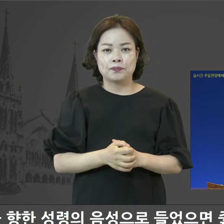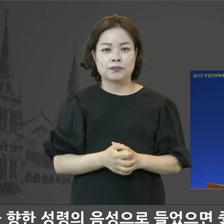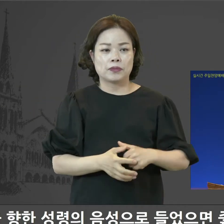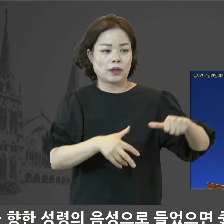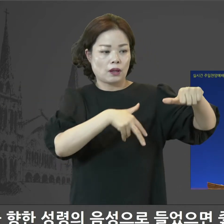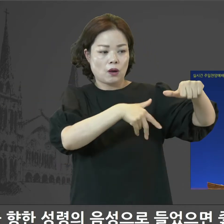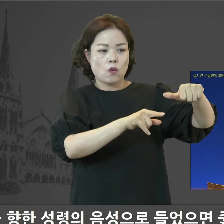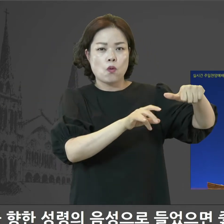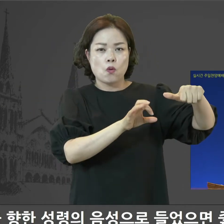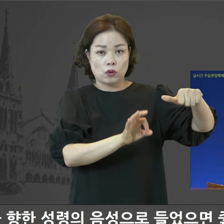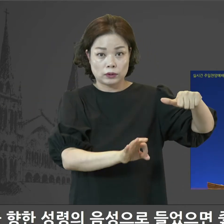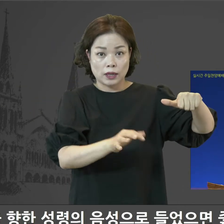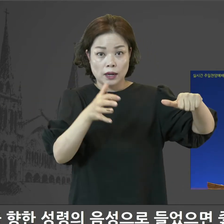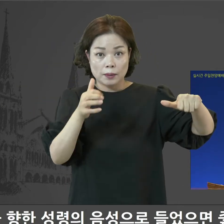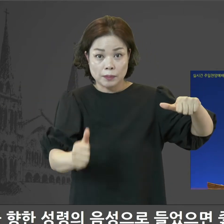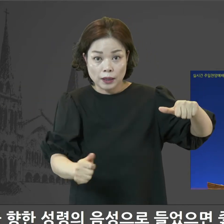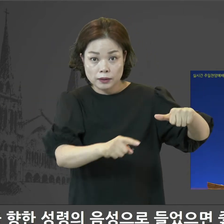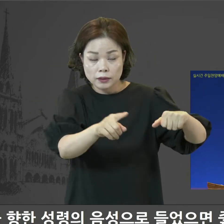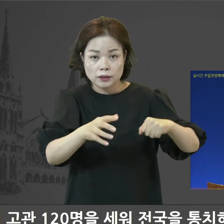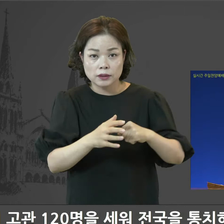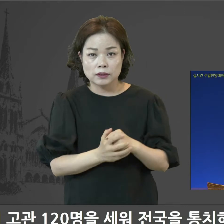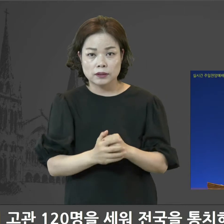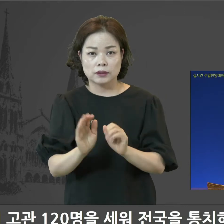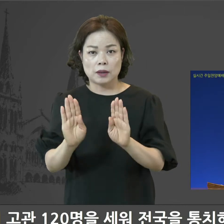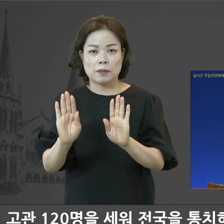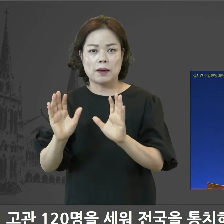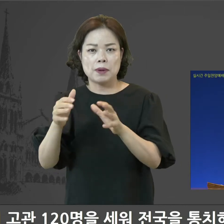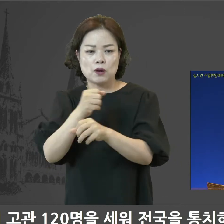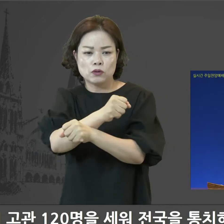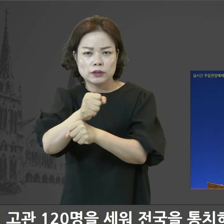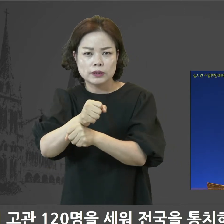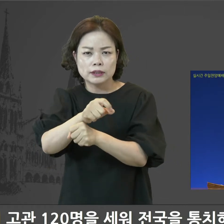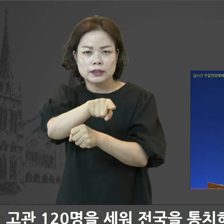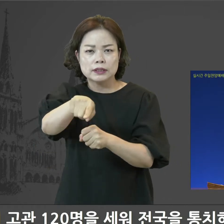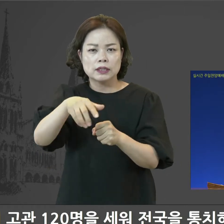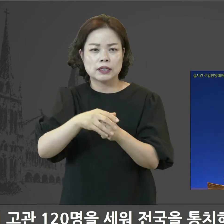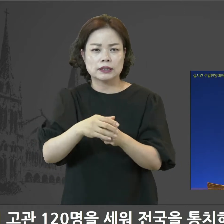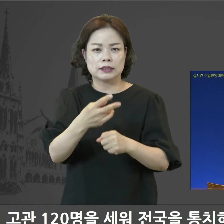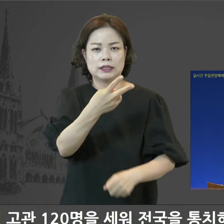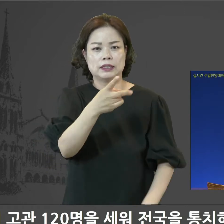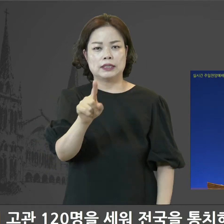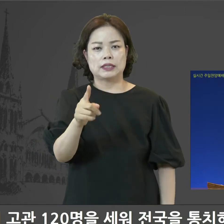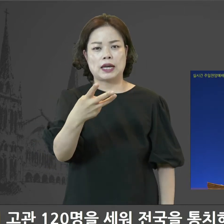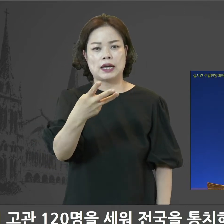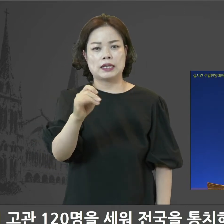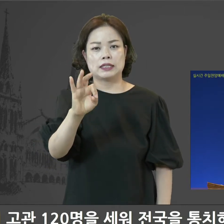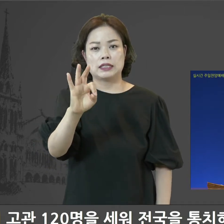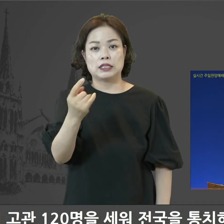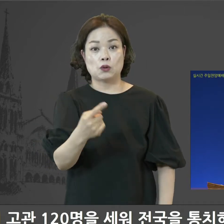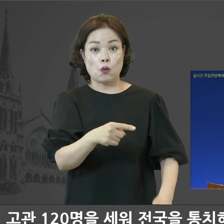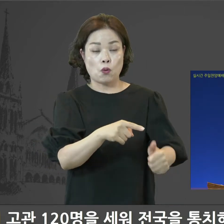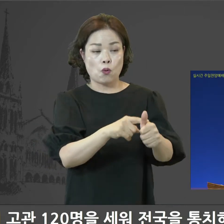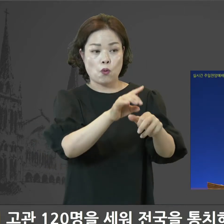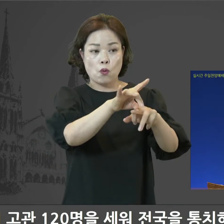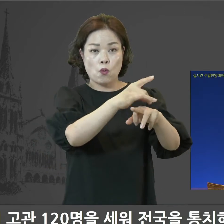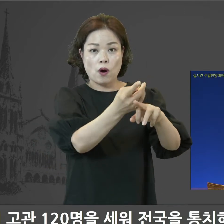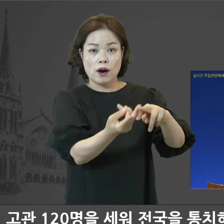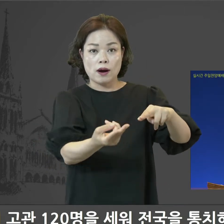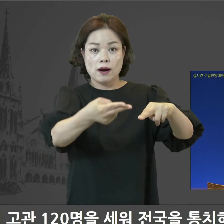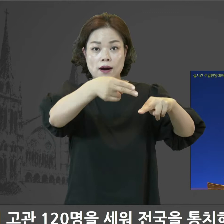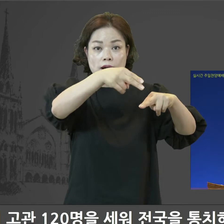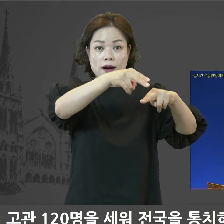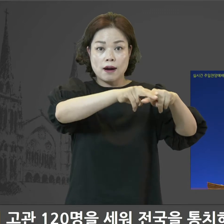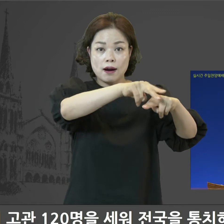5장의 말씀을 끝으로 바벨론 제국이 막을 내리고 이제 메대의 다리오 왕이 등장합니다. 다리오 왕은 이